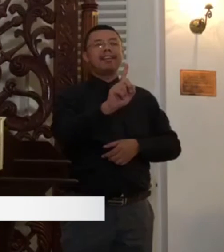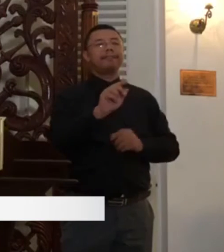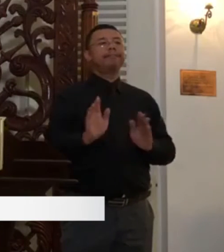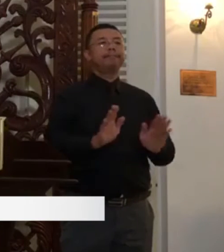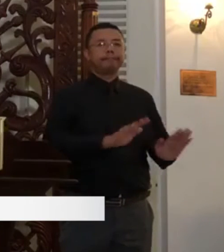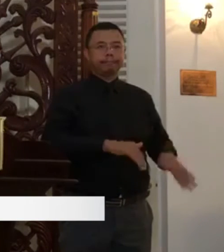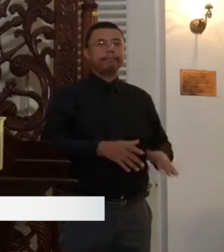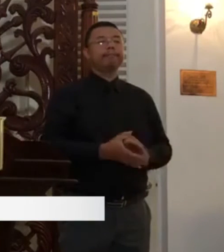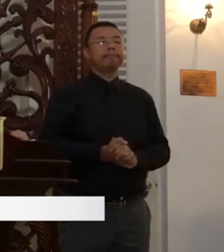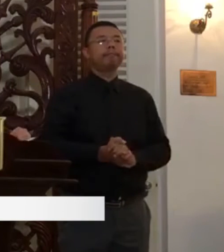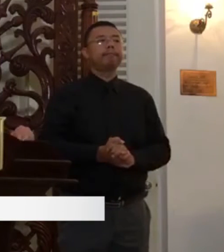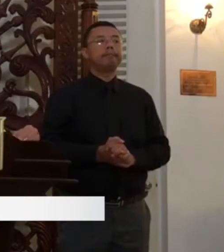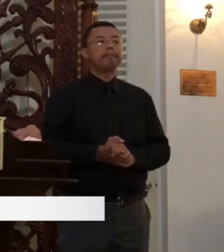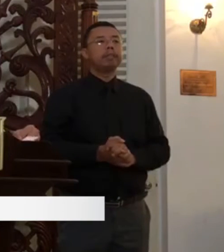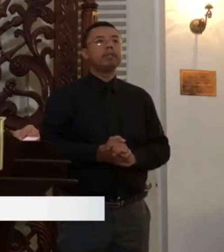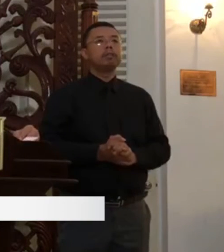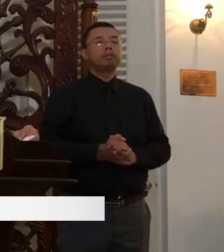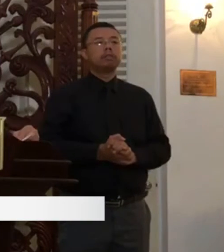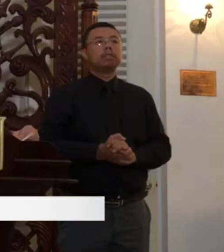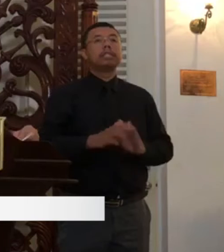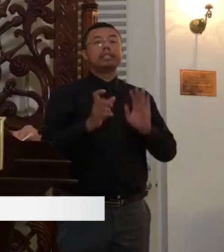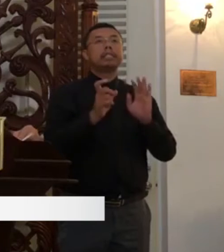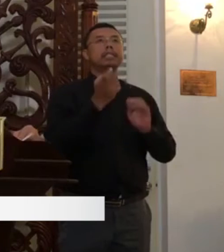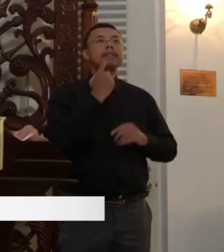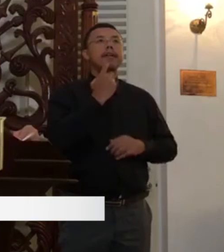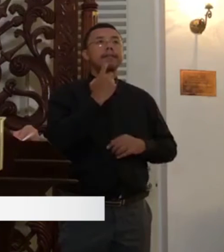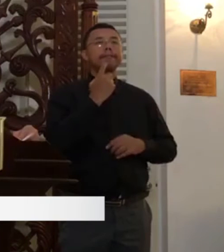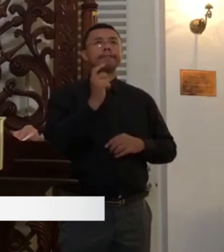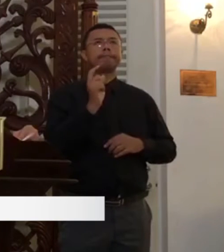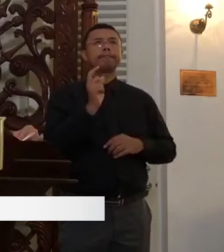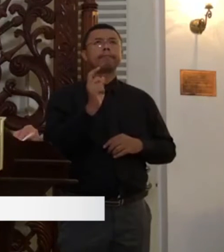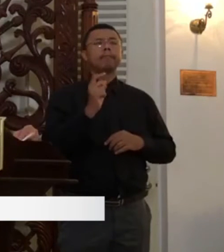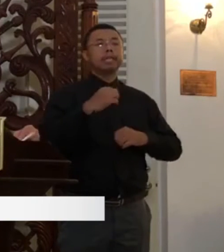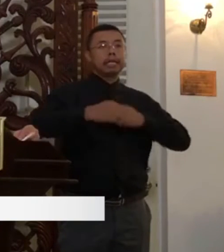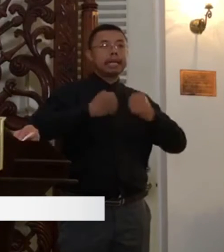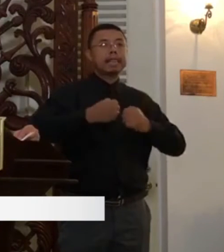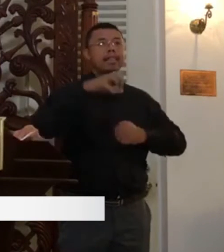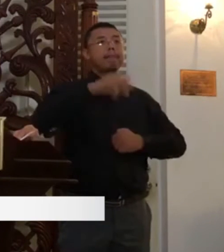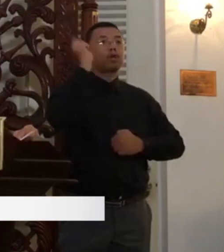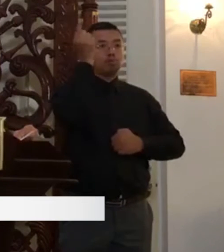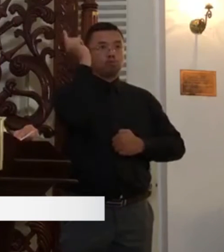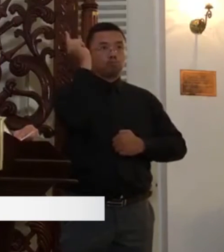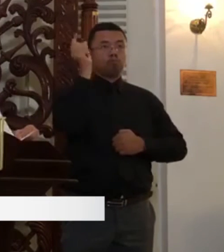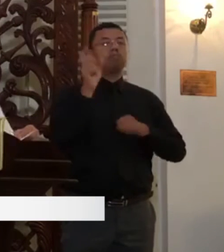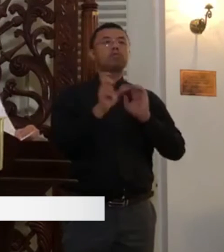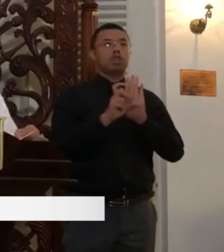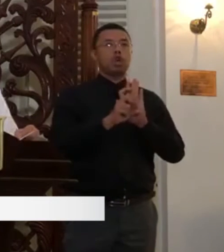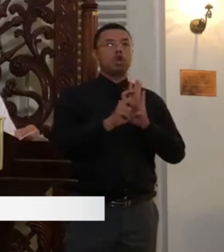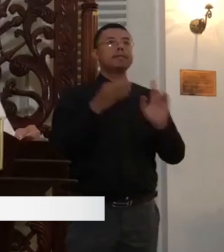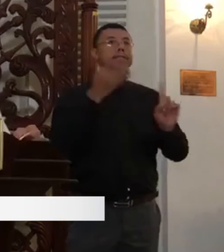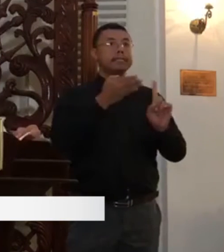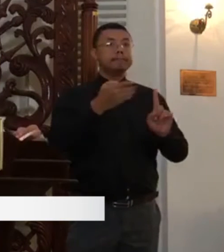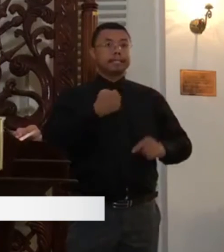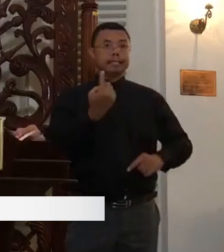dilakukan. Kemudian terkait dengan kegiatan di tempat umum, pada